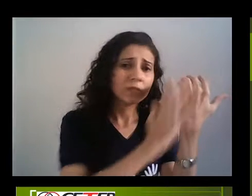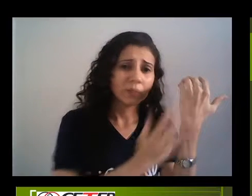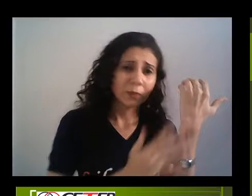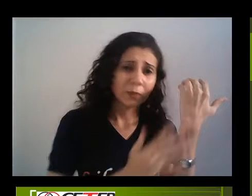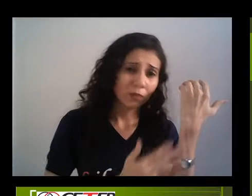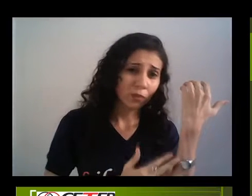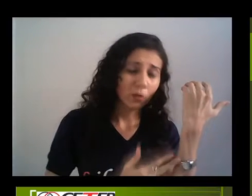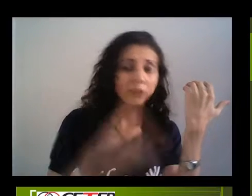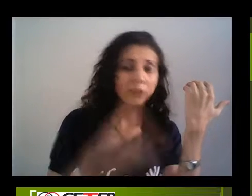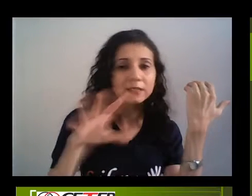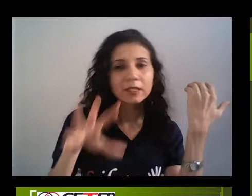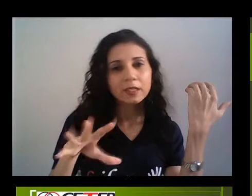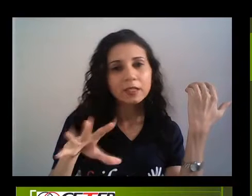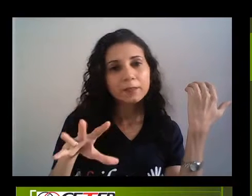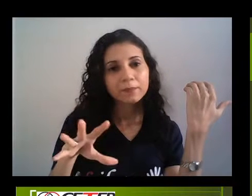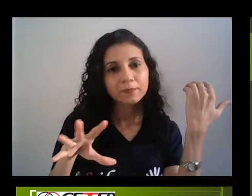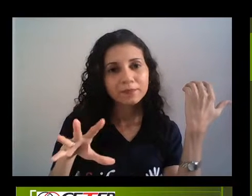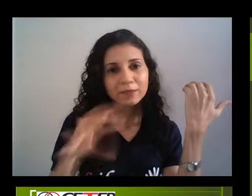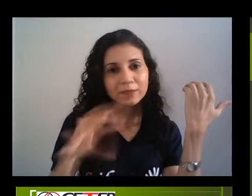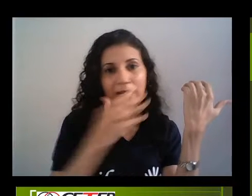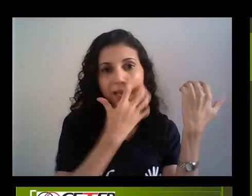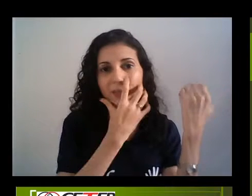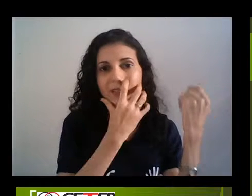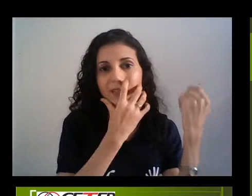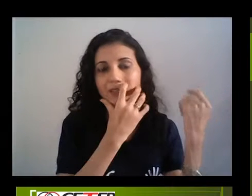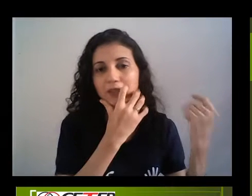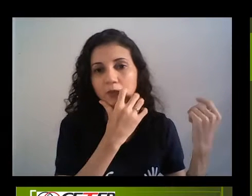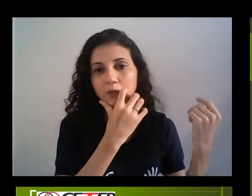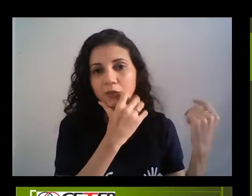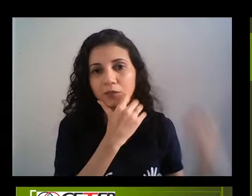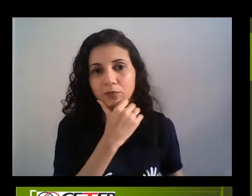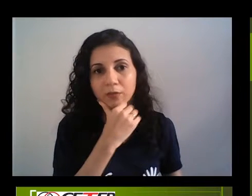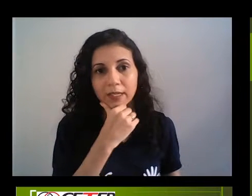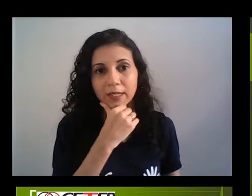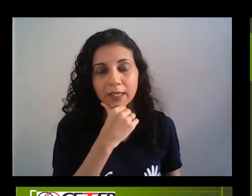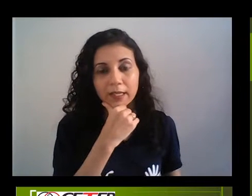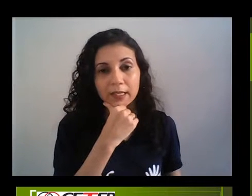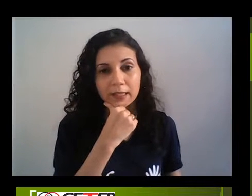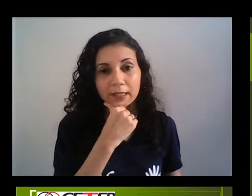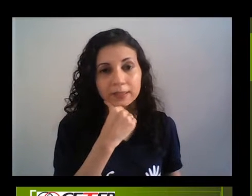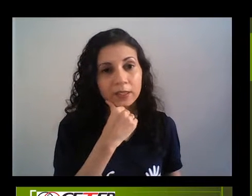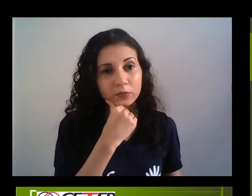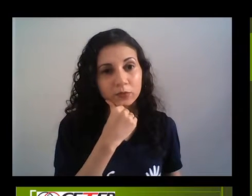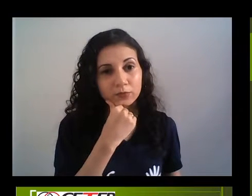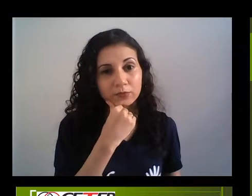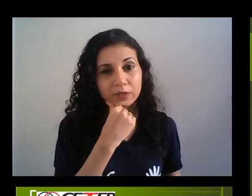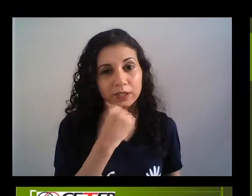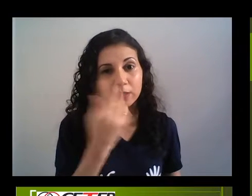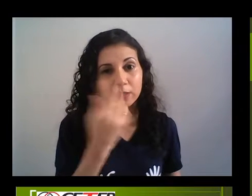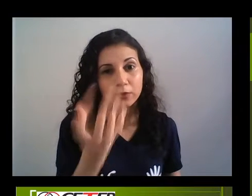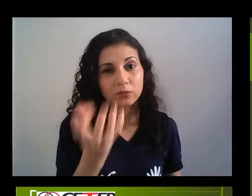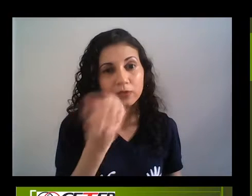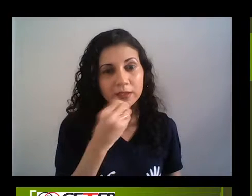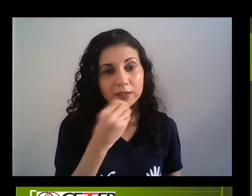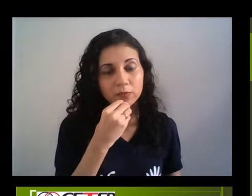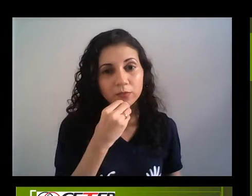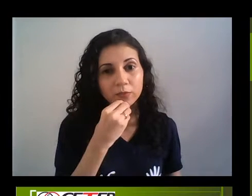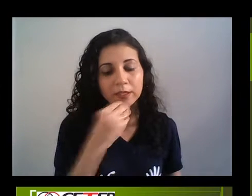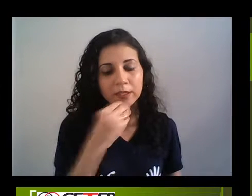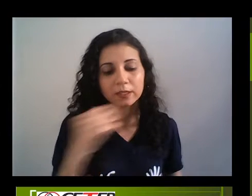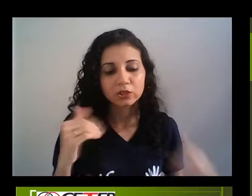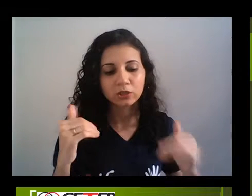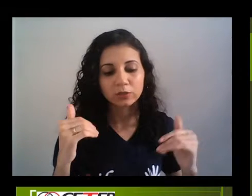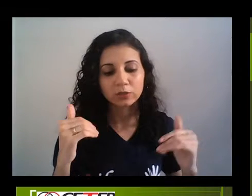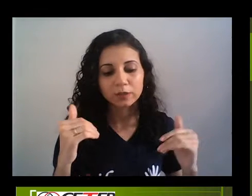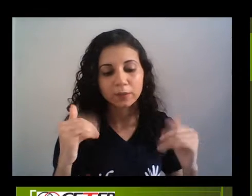como se tivesse uma pessoa aqui no meu colo. Isso aqui... eu preciso fazer tudo isso? Não, isso aqui é porque eu estou fazendo